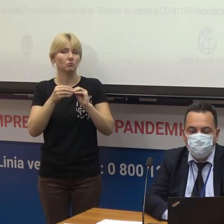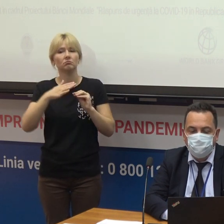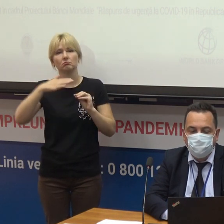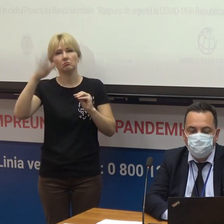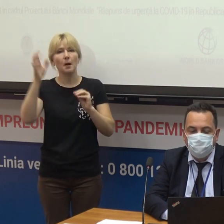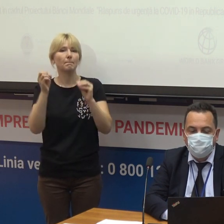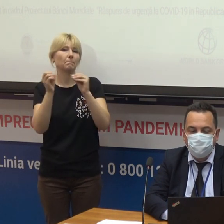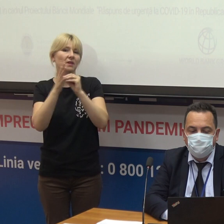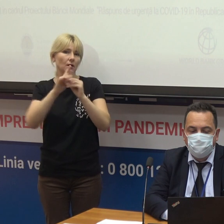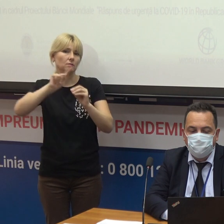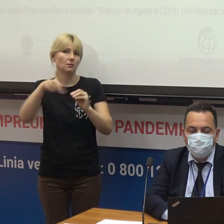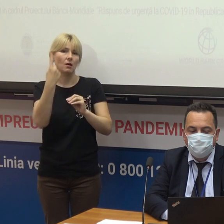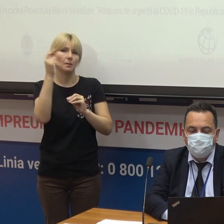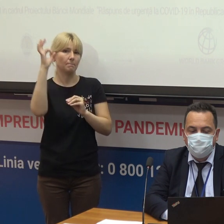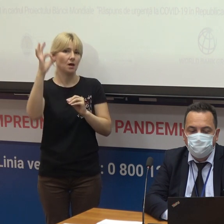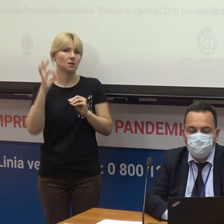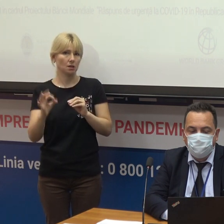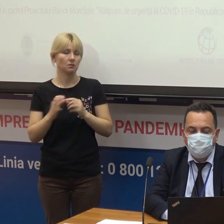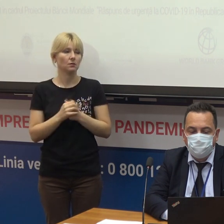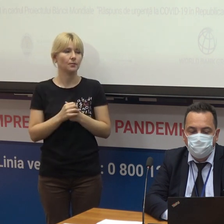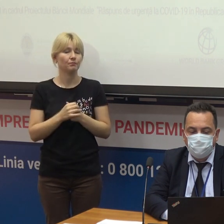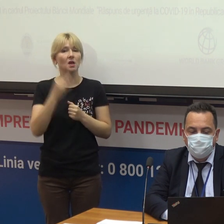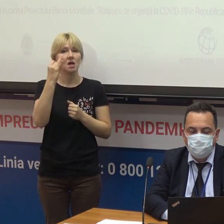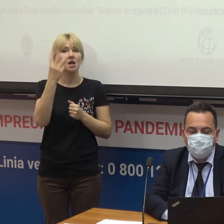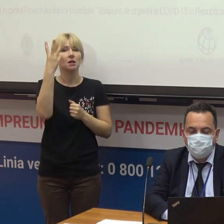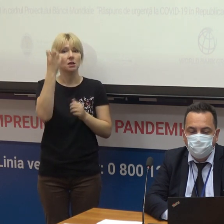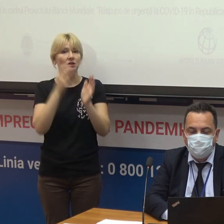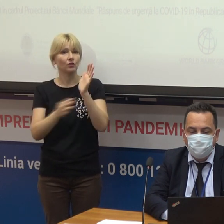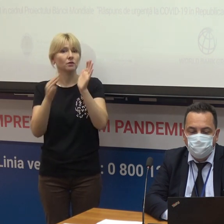peste 15,1% și